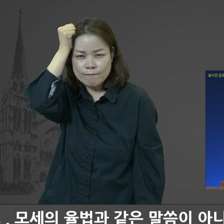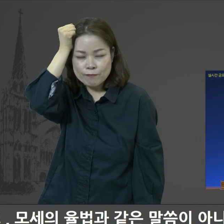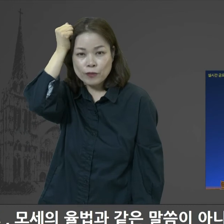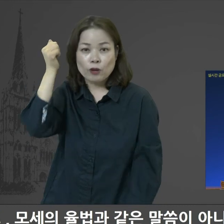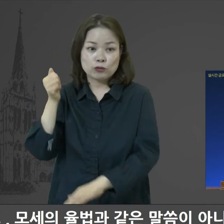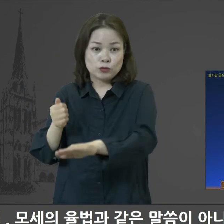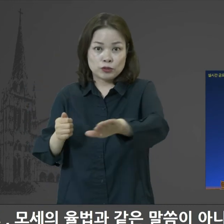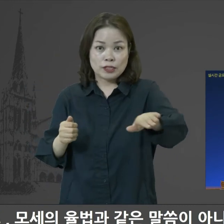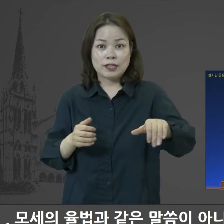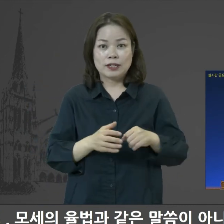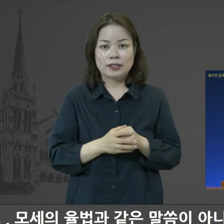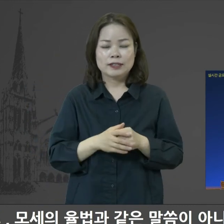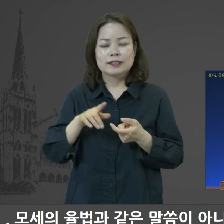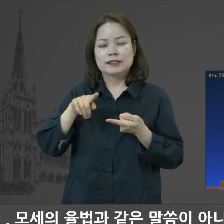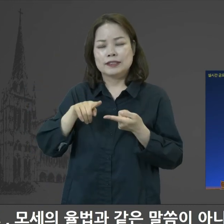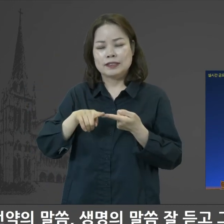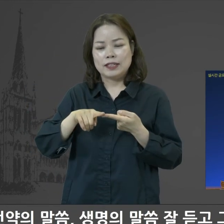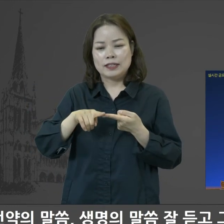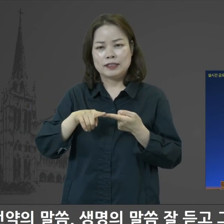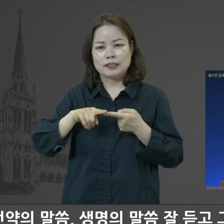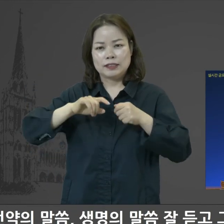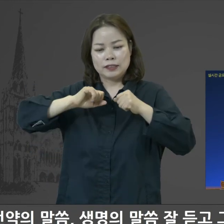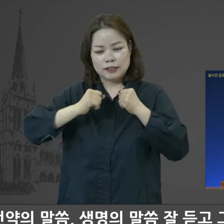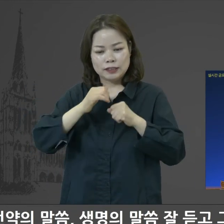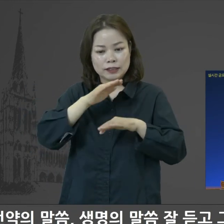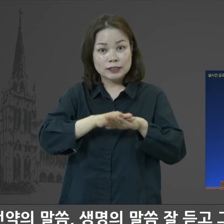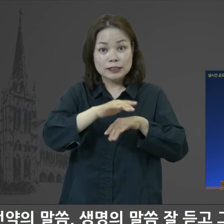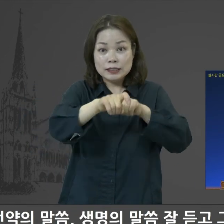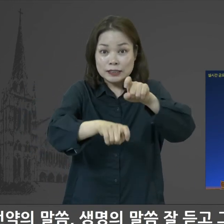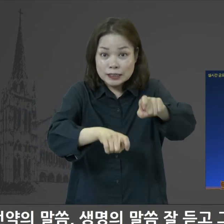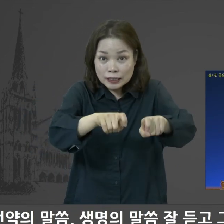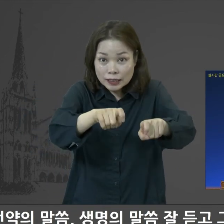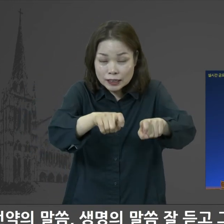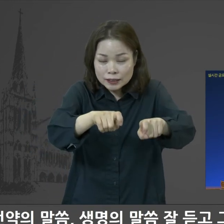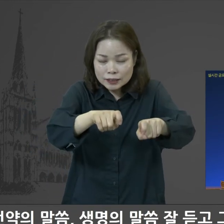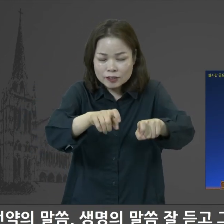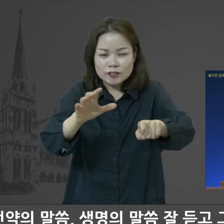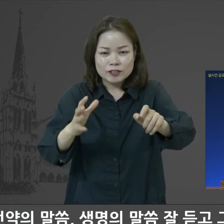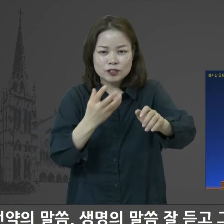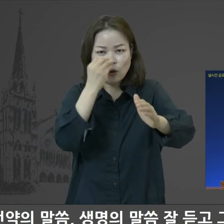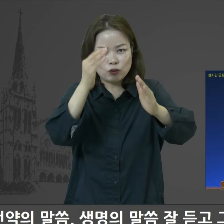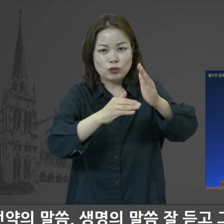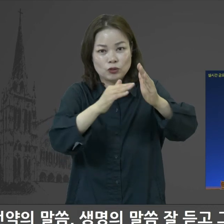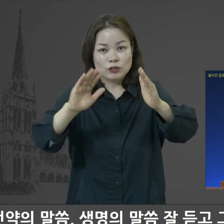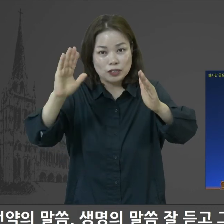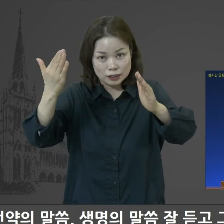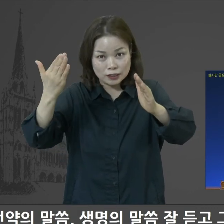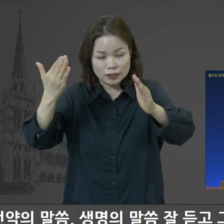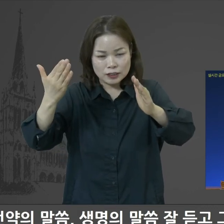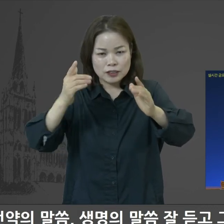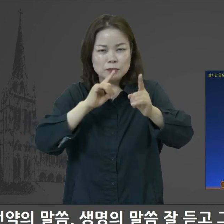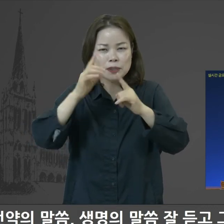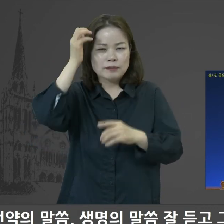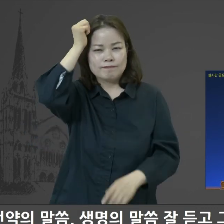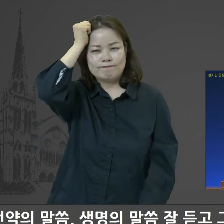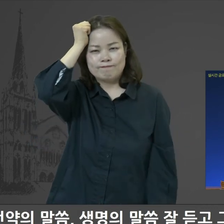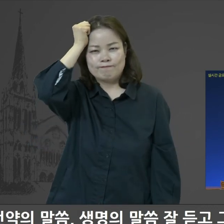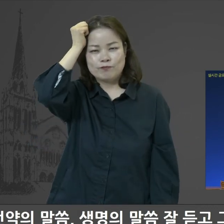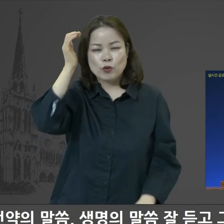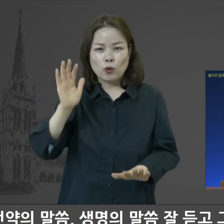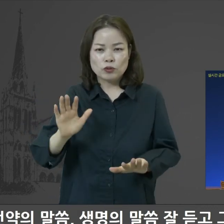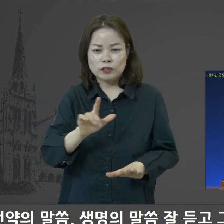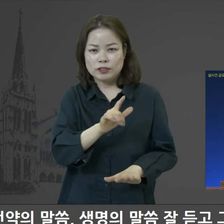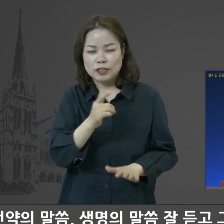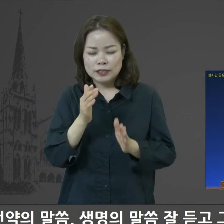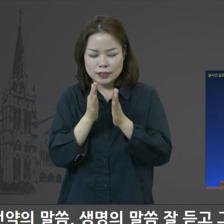그래서 우리가 그대로 행하는 성도들이 되라. 여러분, 이 말씀을 기억하면서 또 오늘